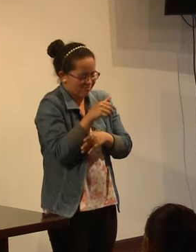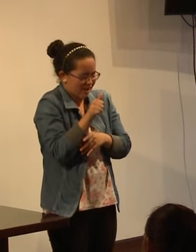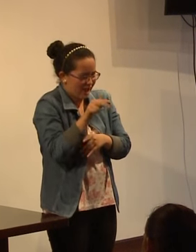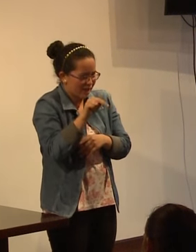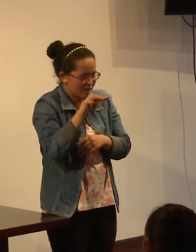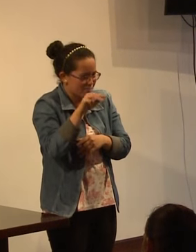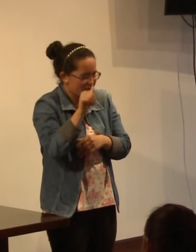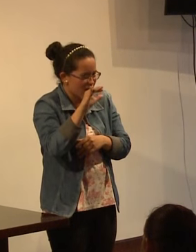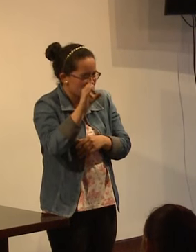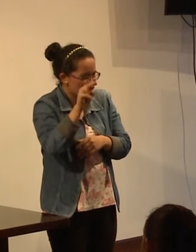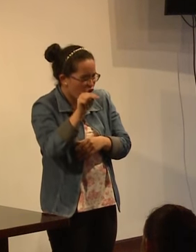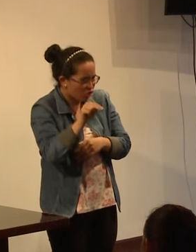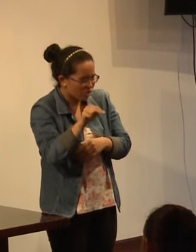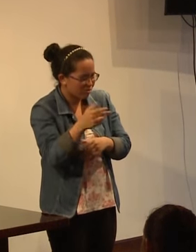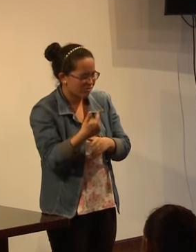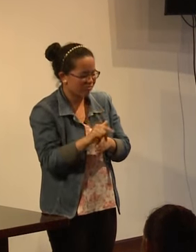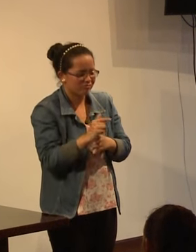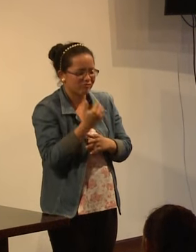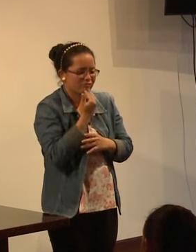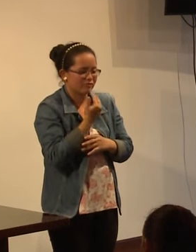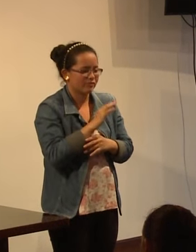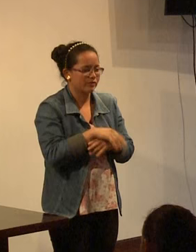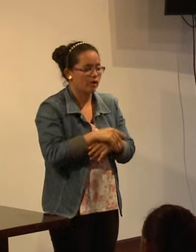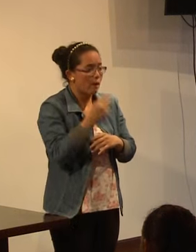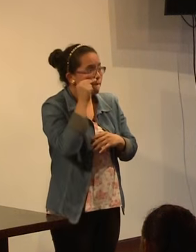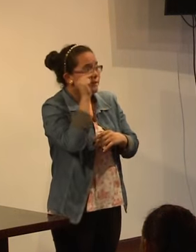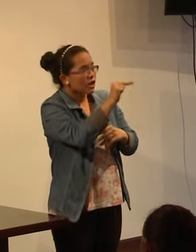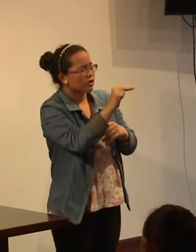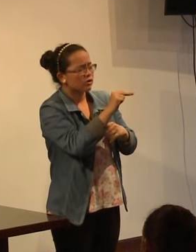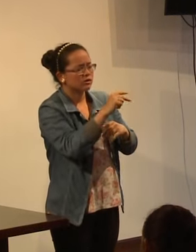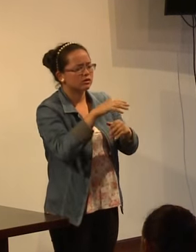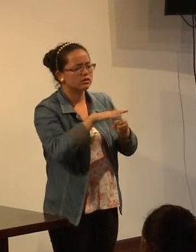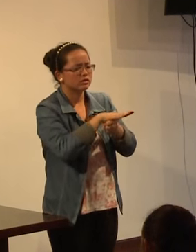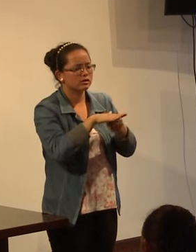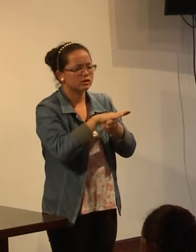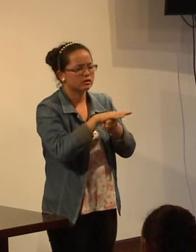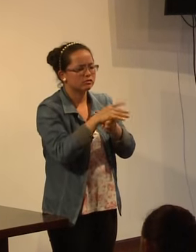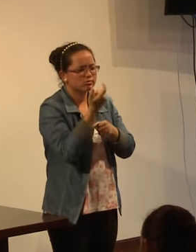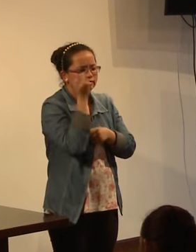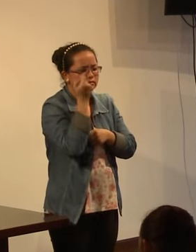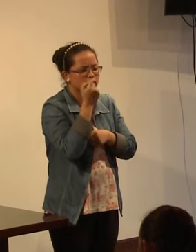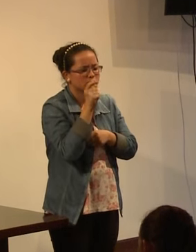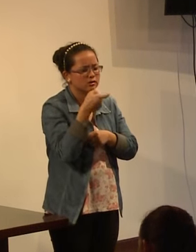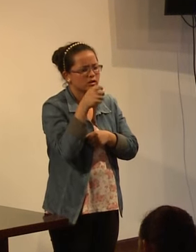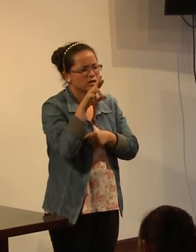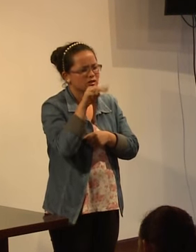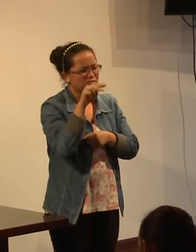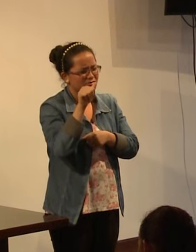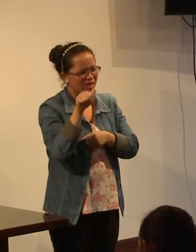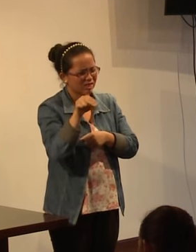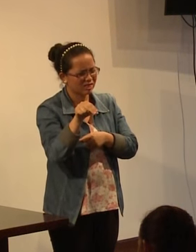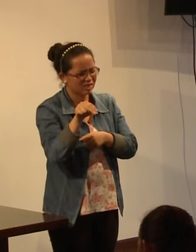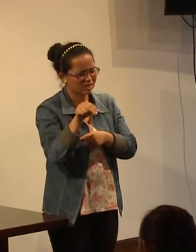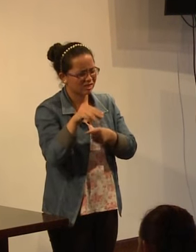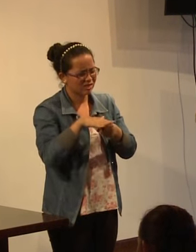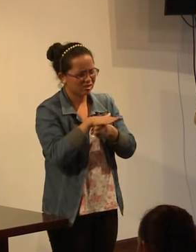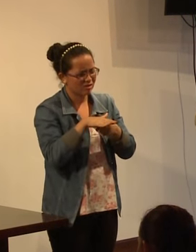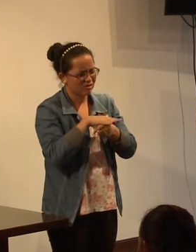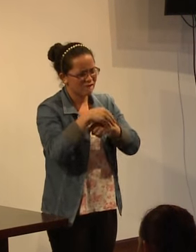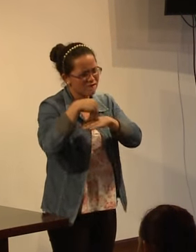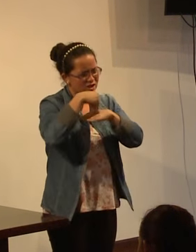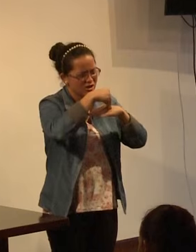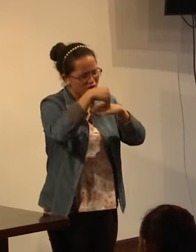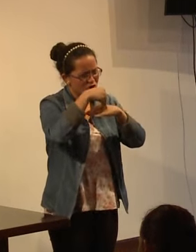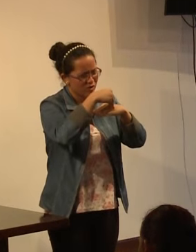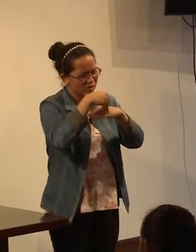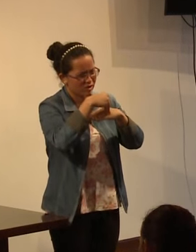internet, ¿vieron el fenómeno de Germán el fin de semana en esto? ¿Por qué se da ese fenómeno? Entonces a mí me parece muy chistoso porque todo